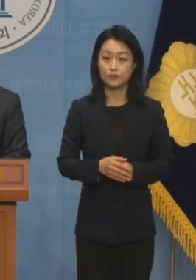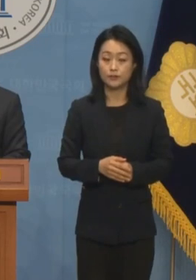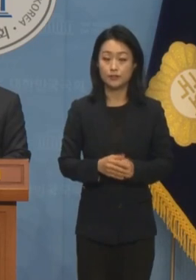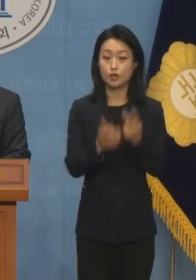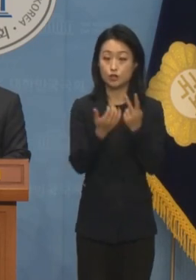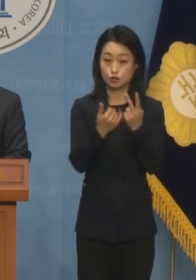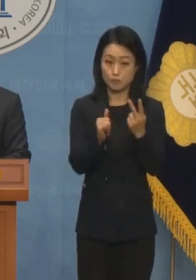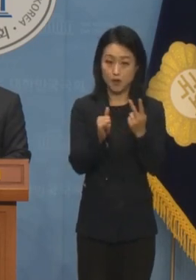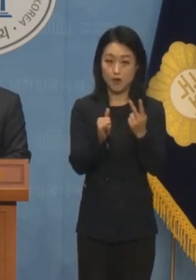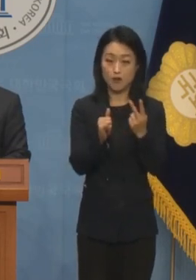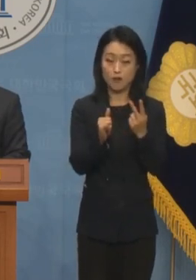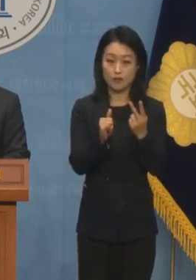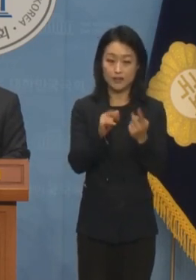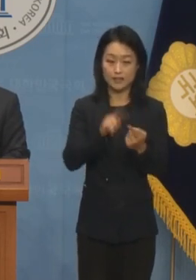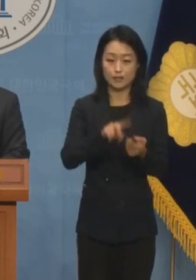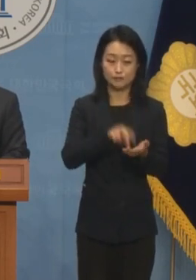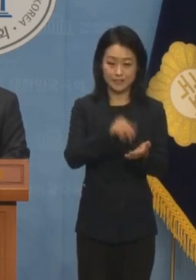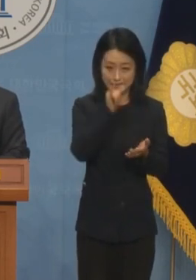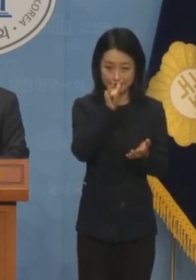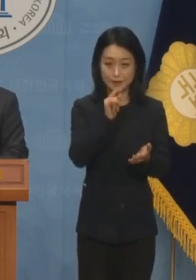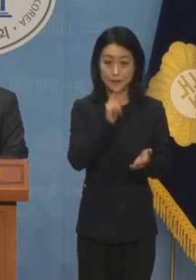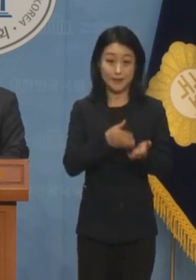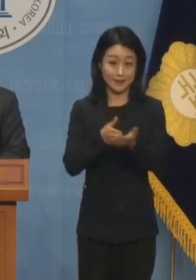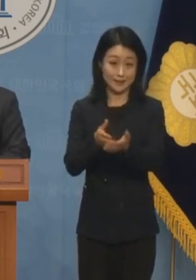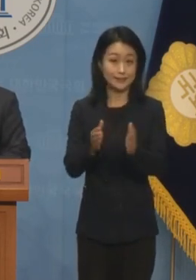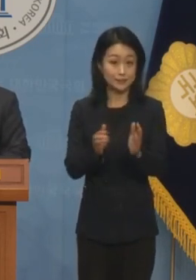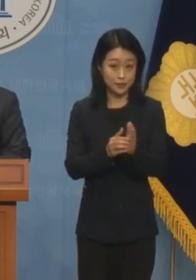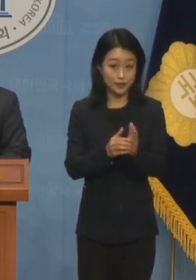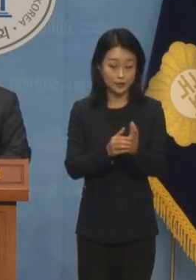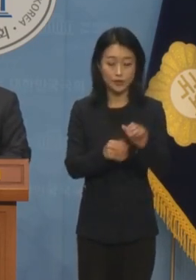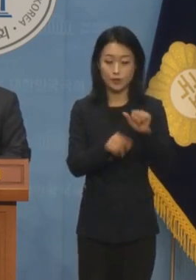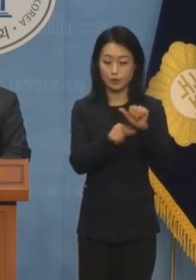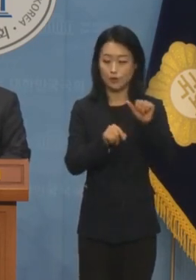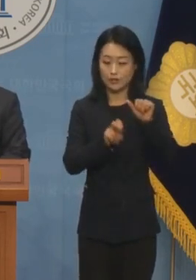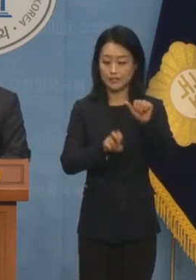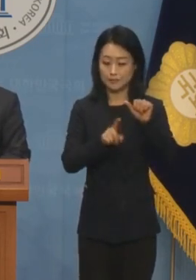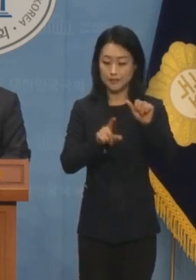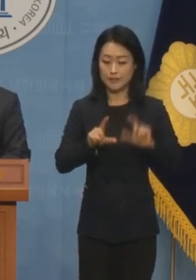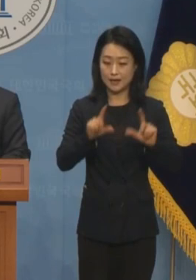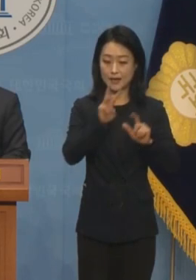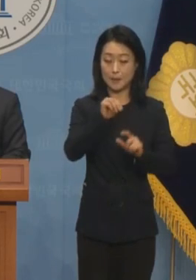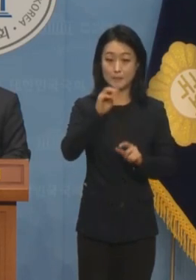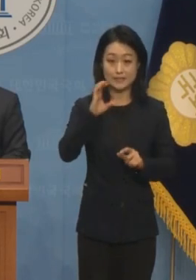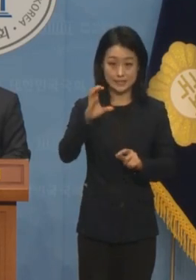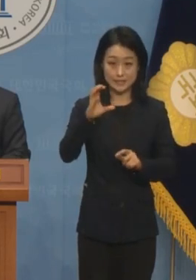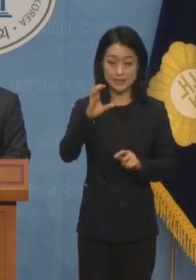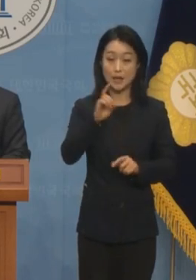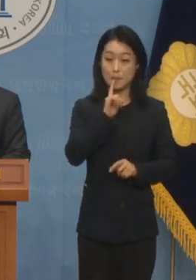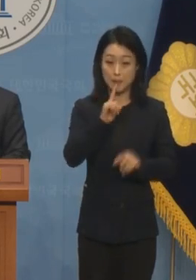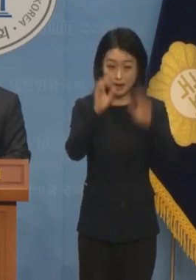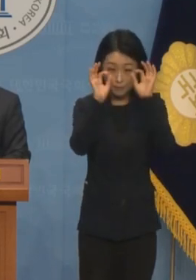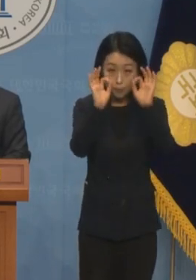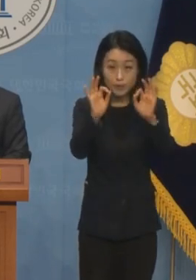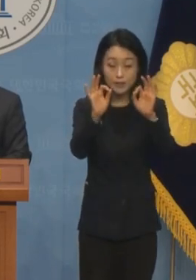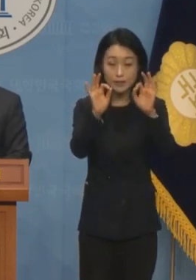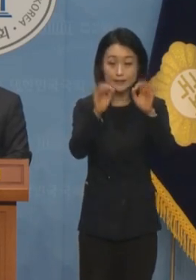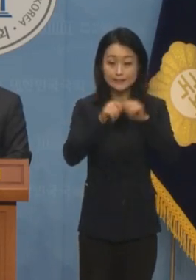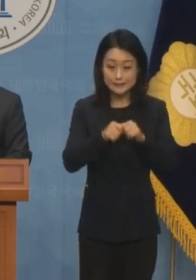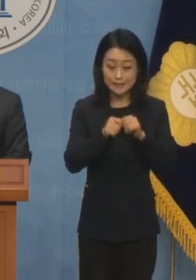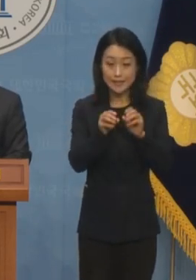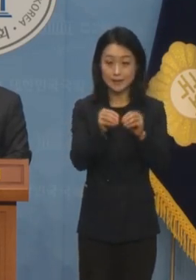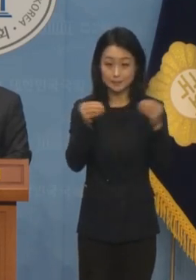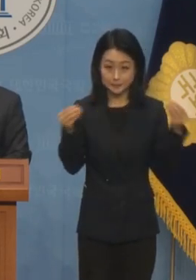것과 같은 맥락입니다. 5월 21일 MBC 100분 토론에서 나온 세 가지 발언 살펴보겠습니다. 첫